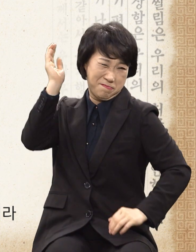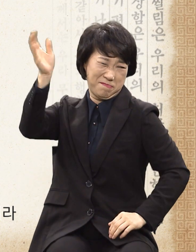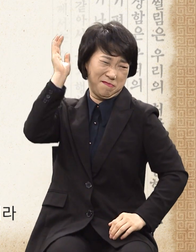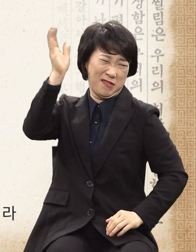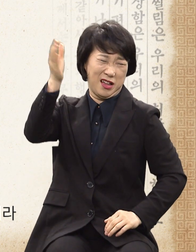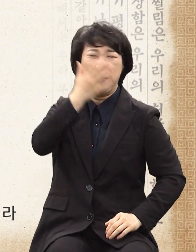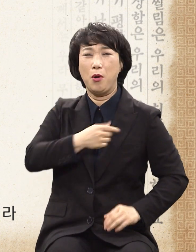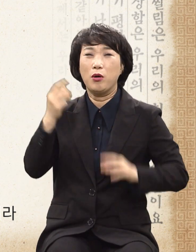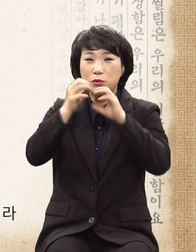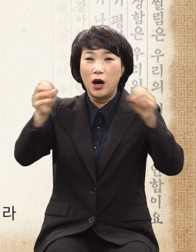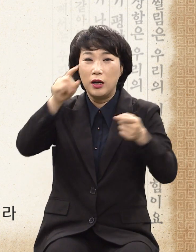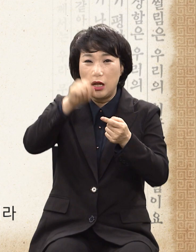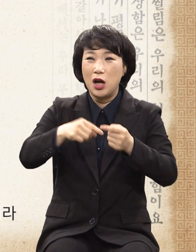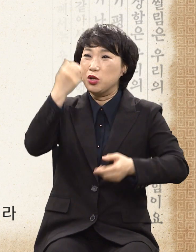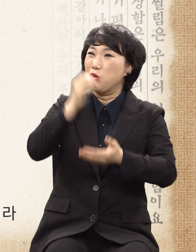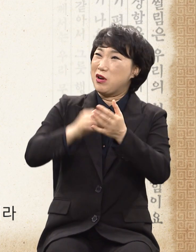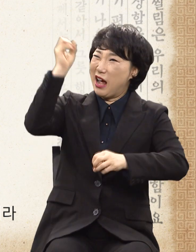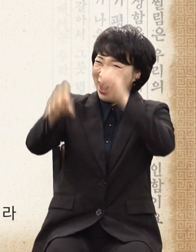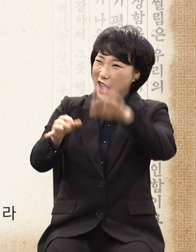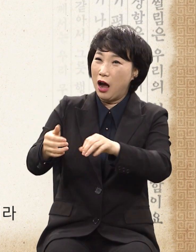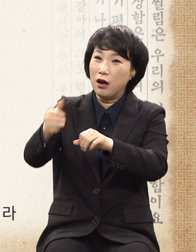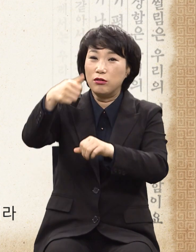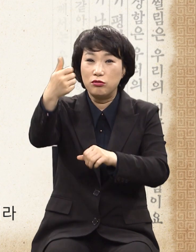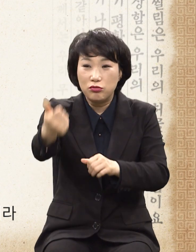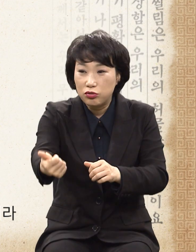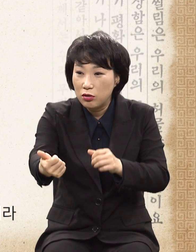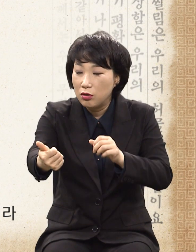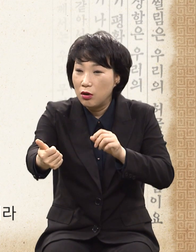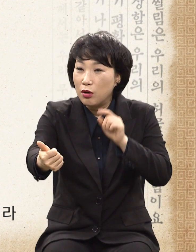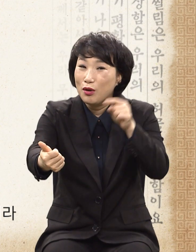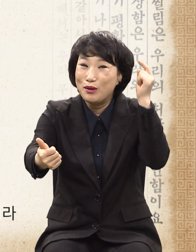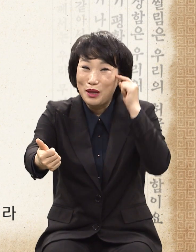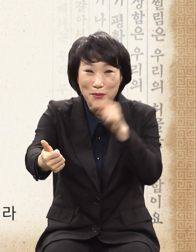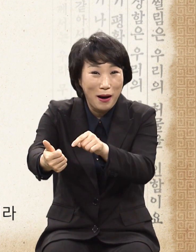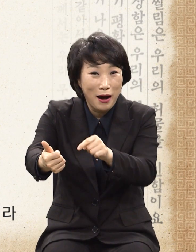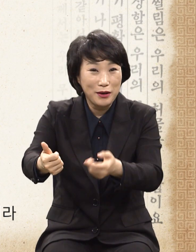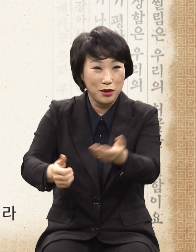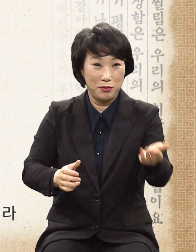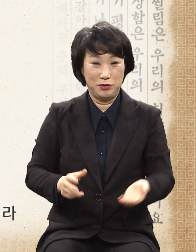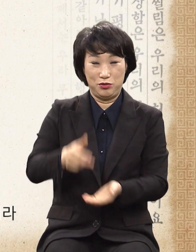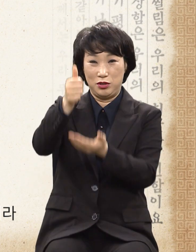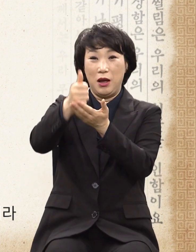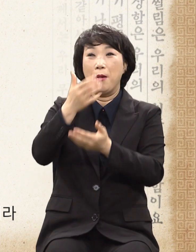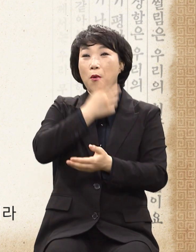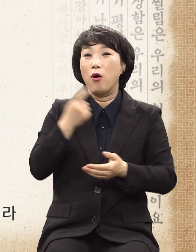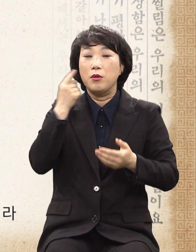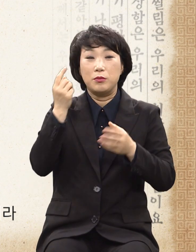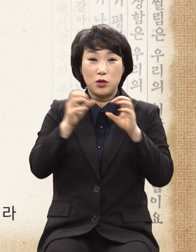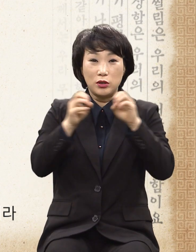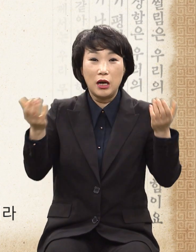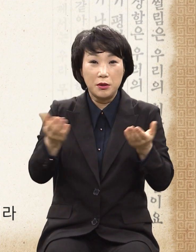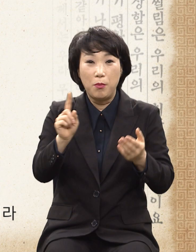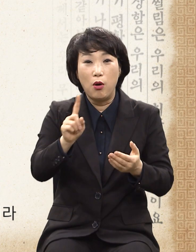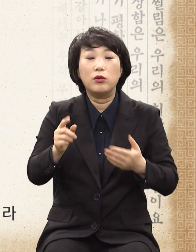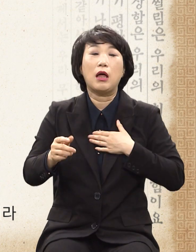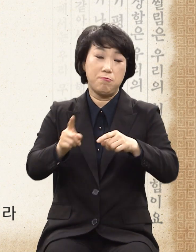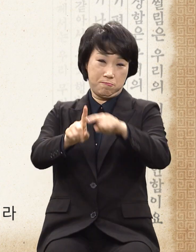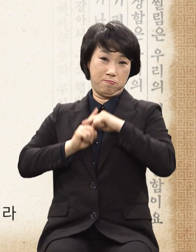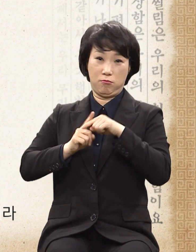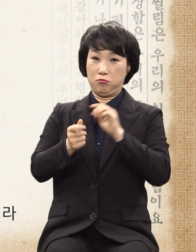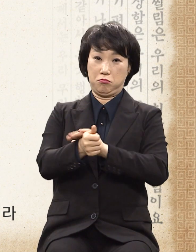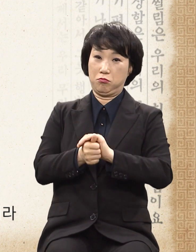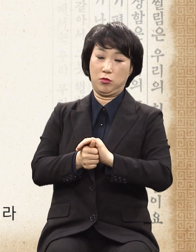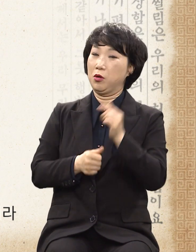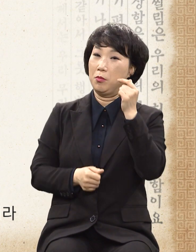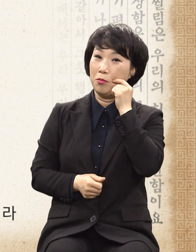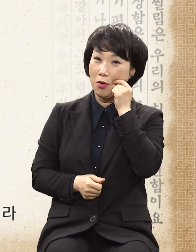맞아 죽는 것을 보라 이 말입니다. 예, 그래서 주님의 사역의 복음 사역은 내가 죽어도 후퇴할 수